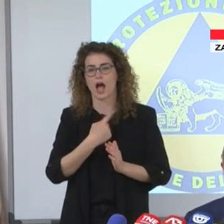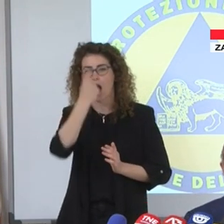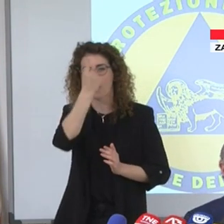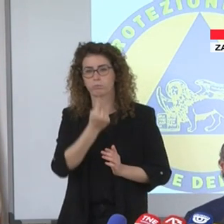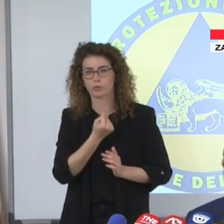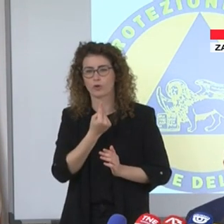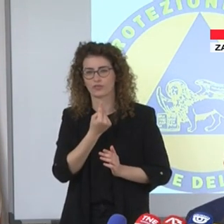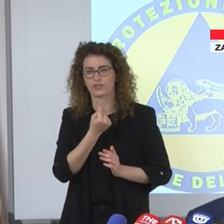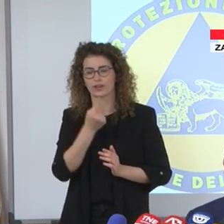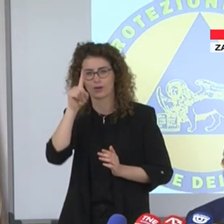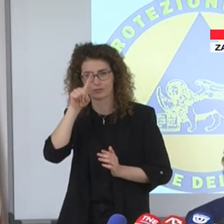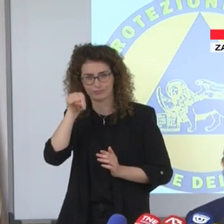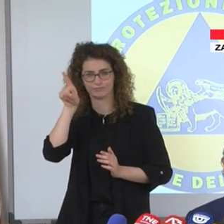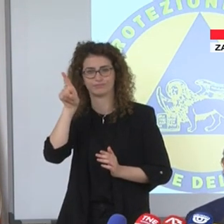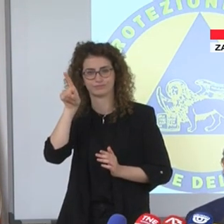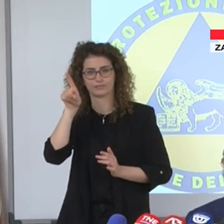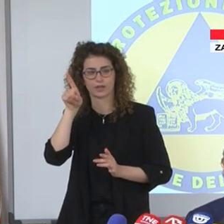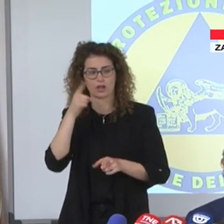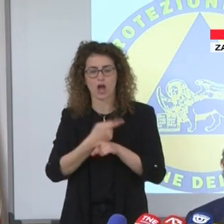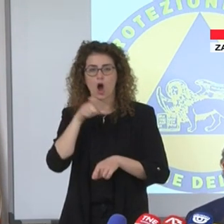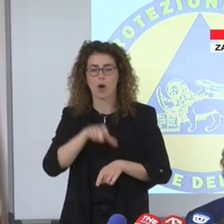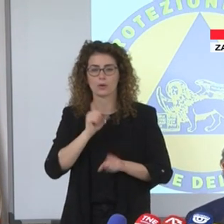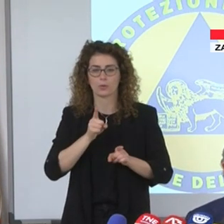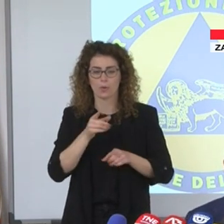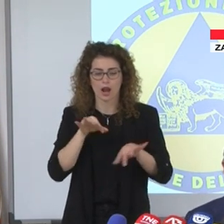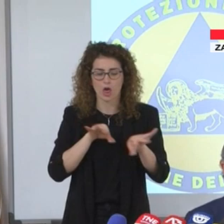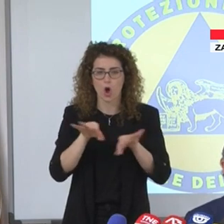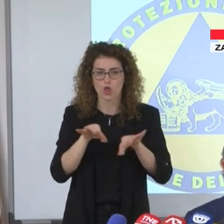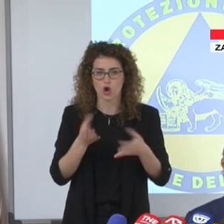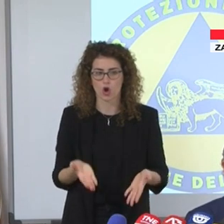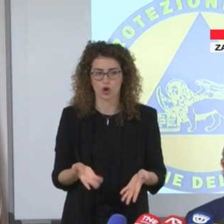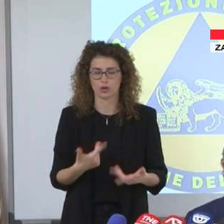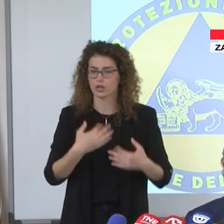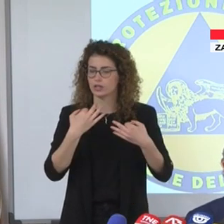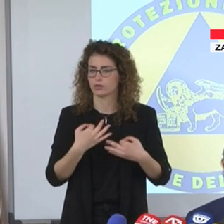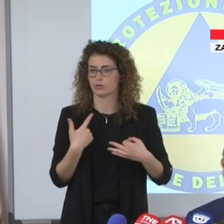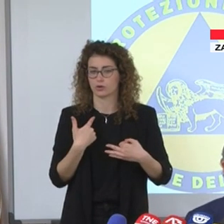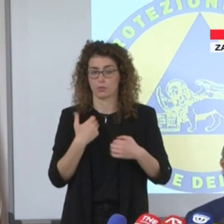ce l'ha Balasso, abbiamo anche l'obbligo della regolazione. Io non sono convinto